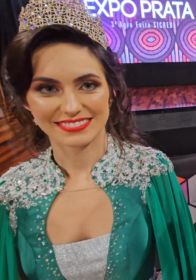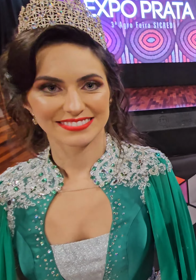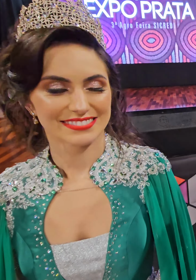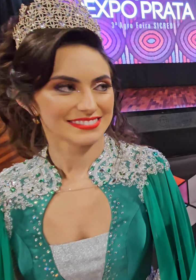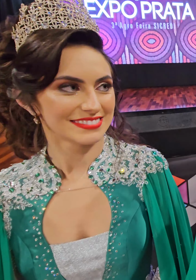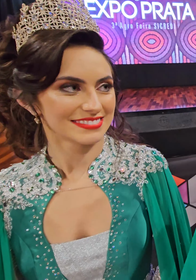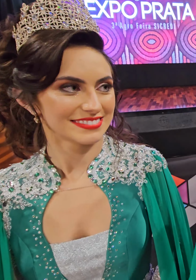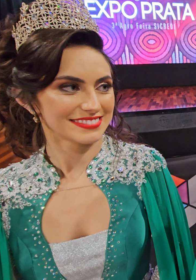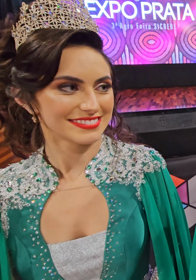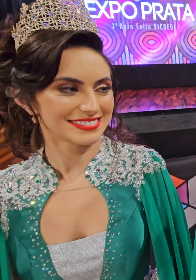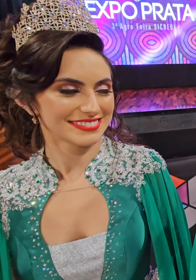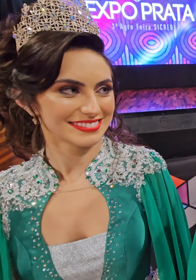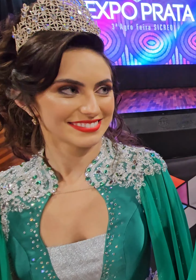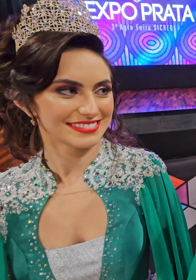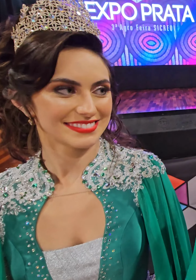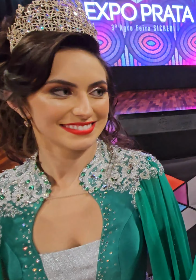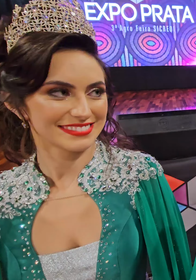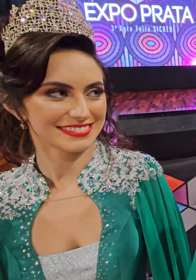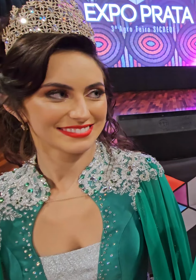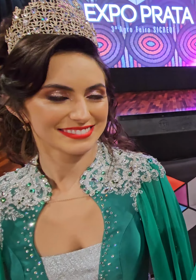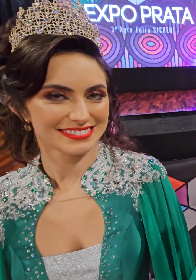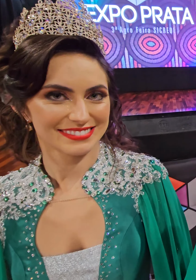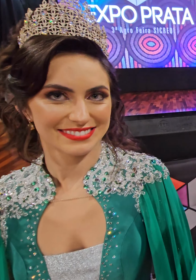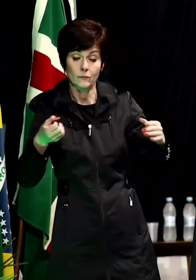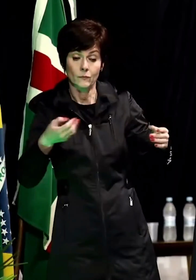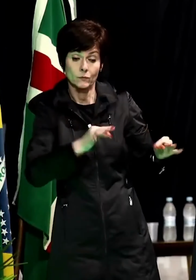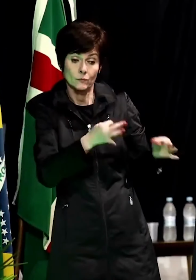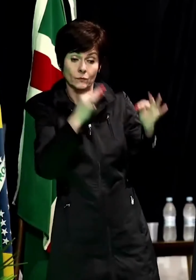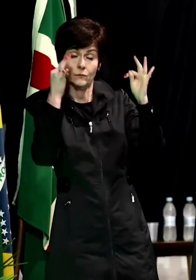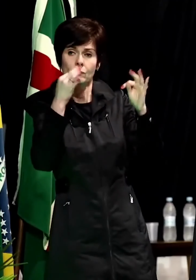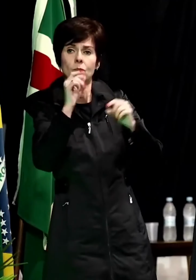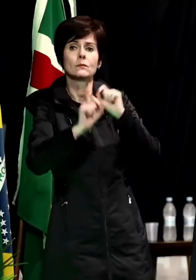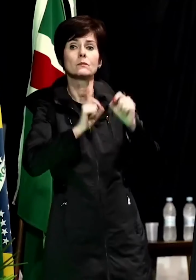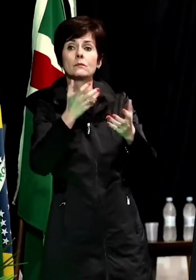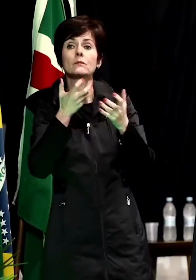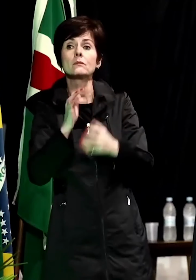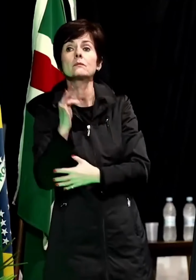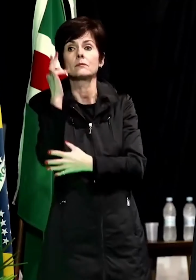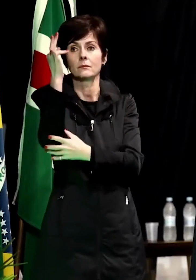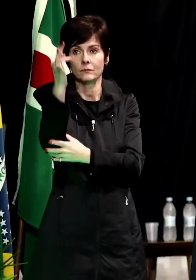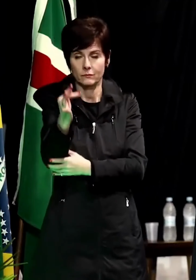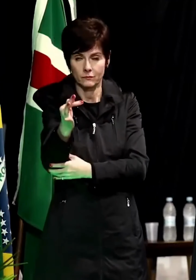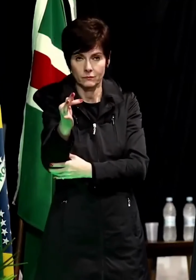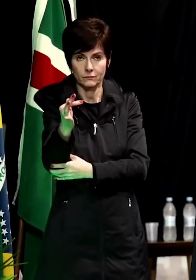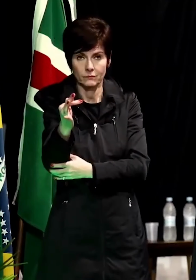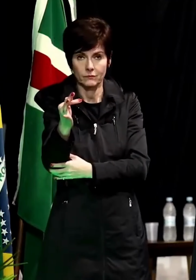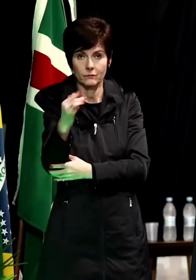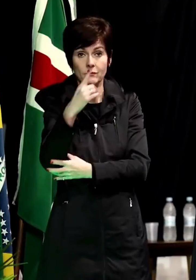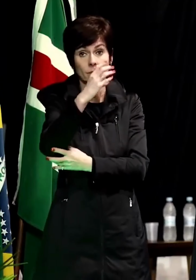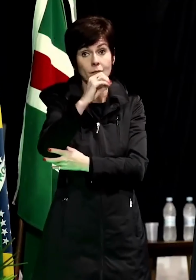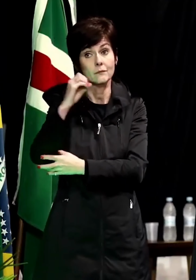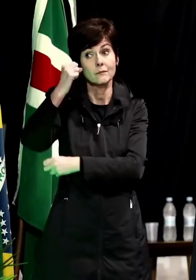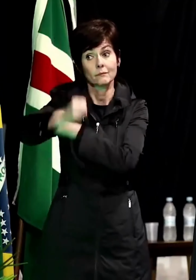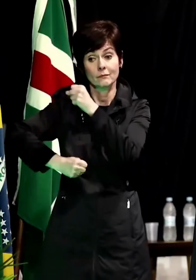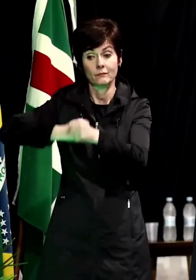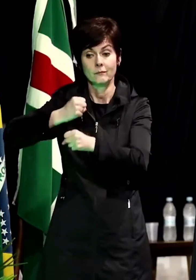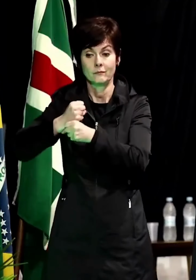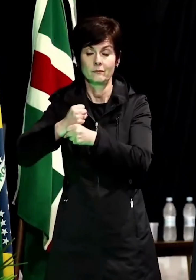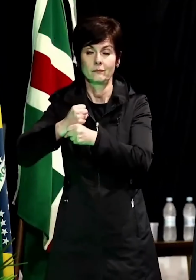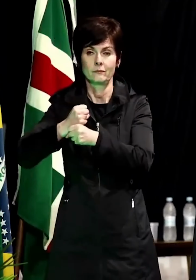e região compareça para prestigiar nosso grande evento, nossa maior festa. Rainha, deixa o convite para quem está assistindo ao Estúdio TV que